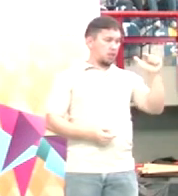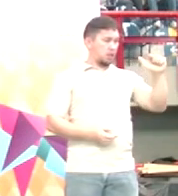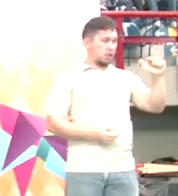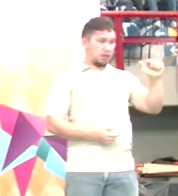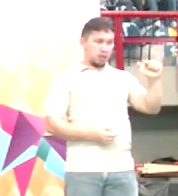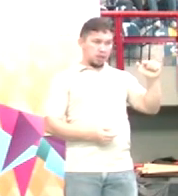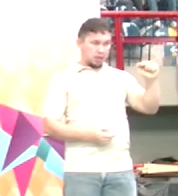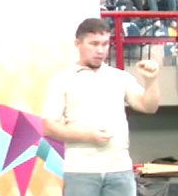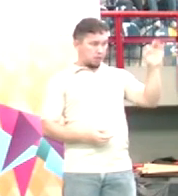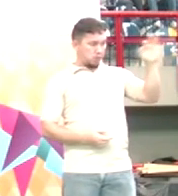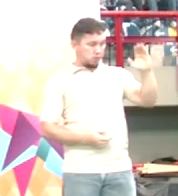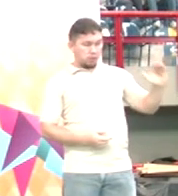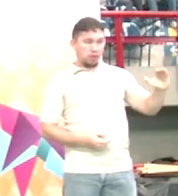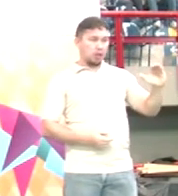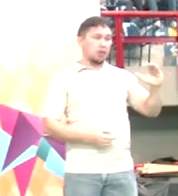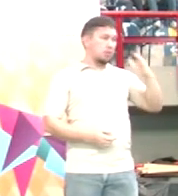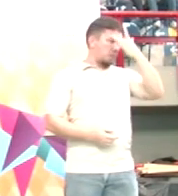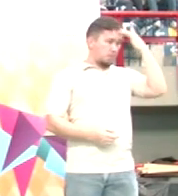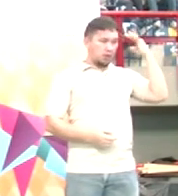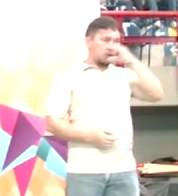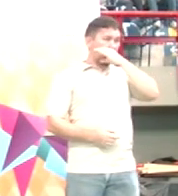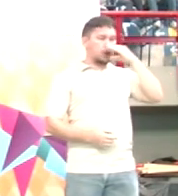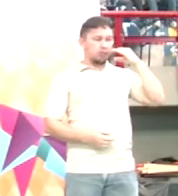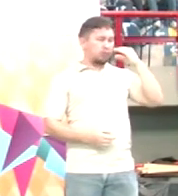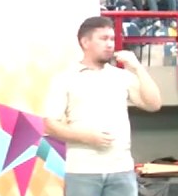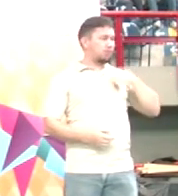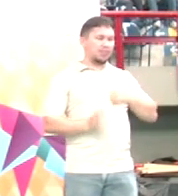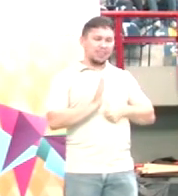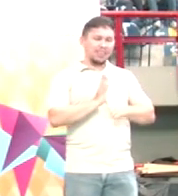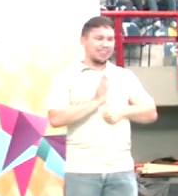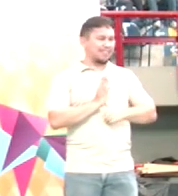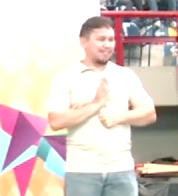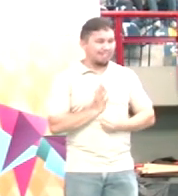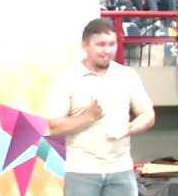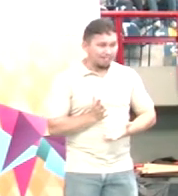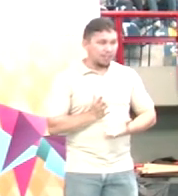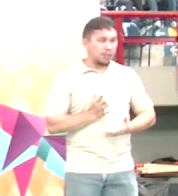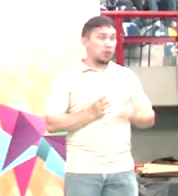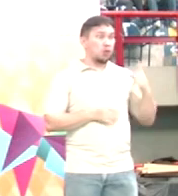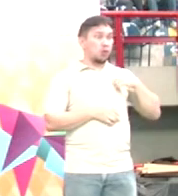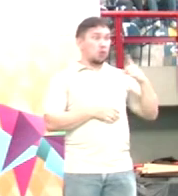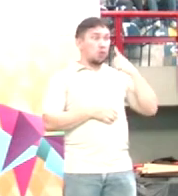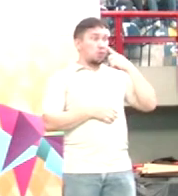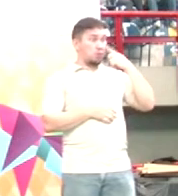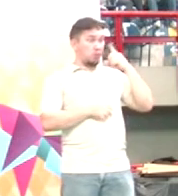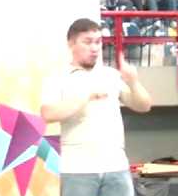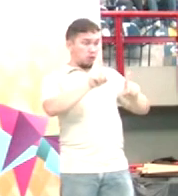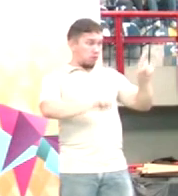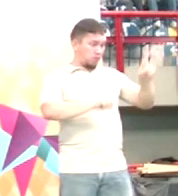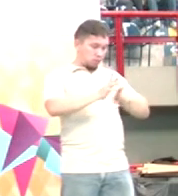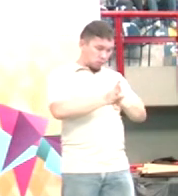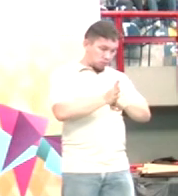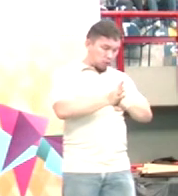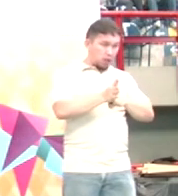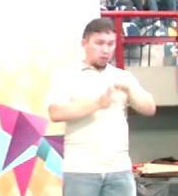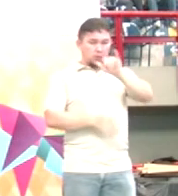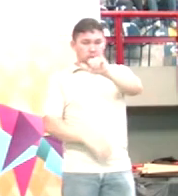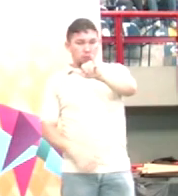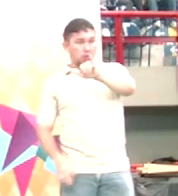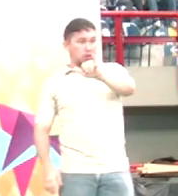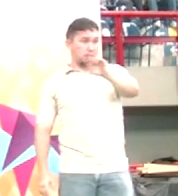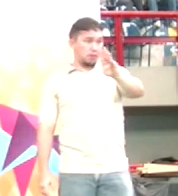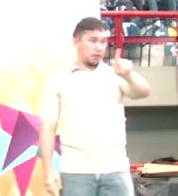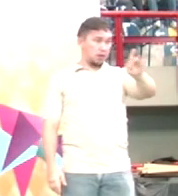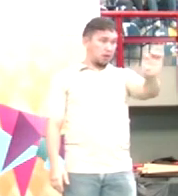13,67% de adultos analfabetos. Aí você diz, conforme o último censo do